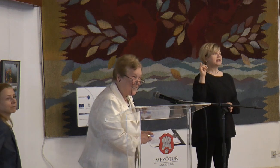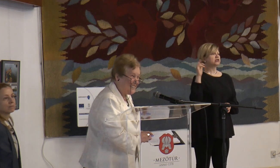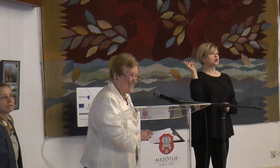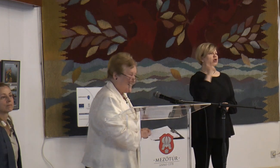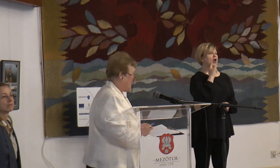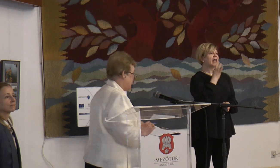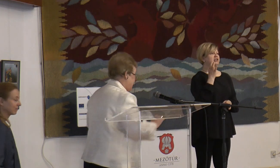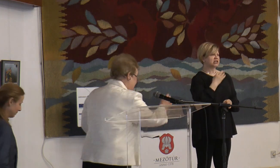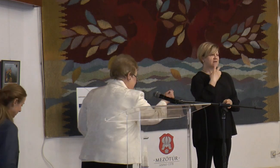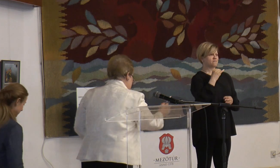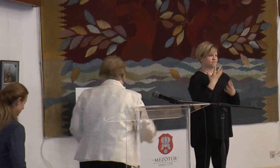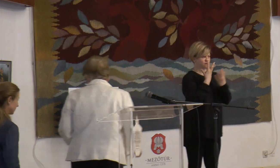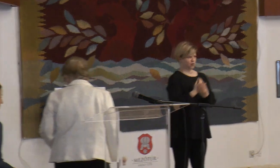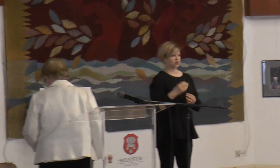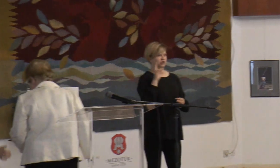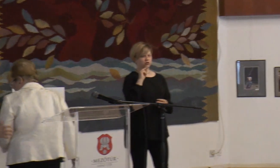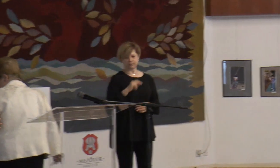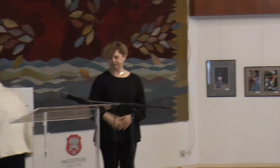Zsuzsa.